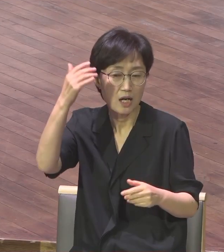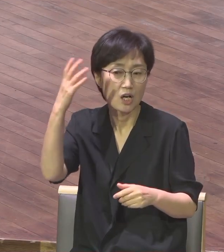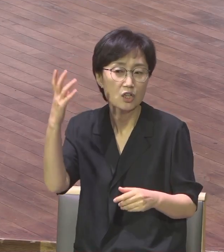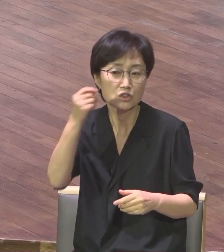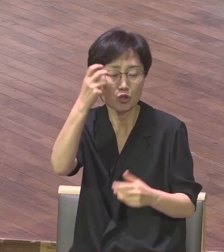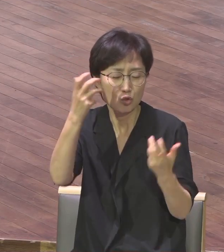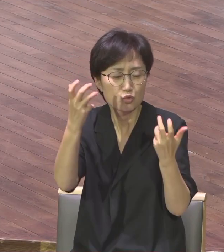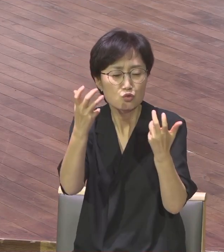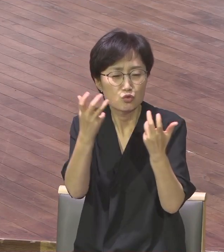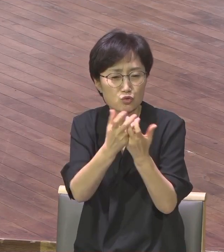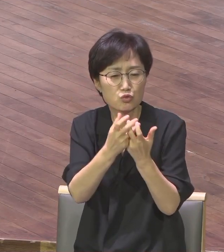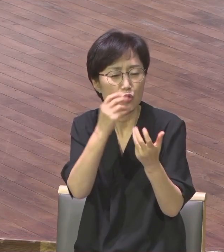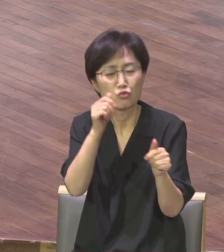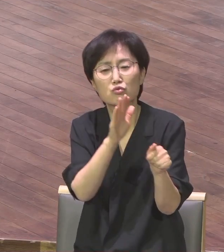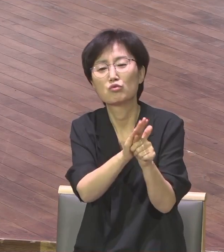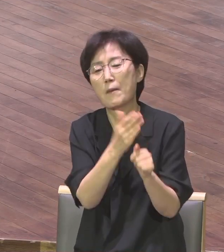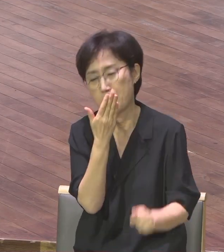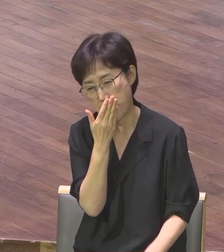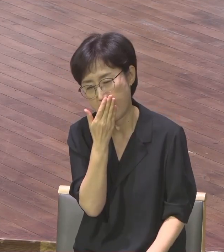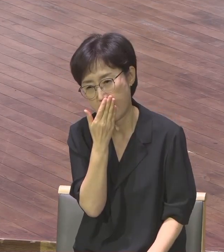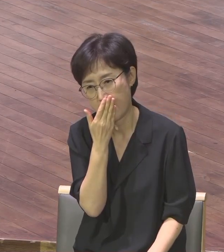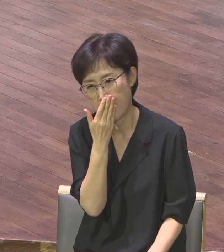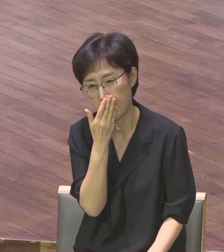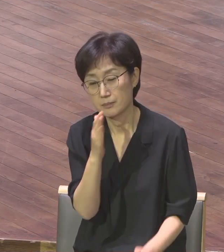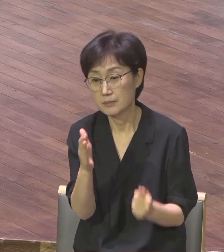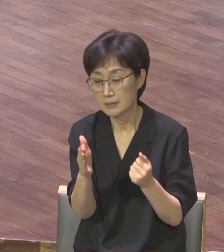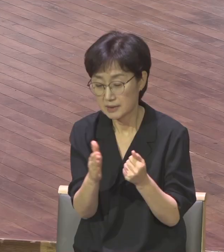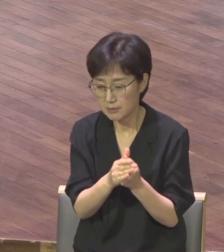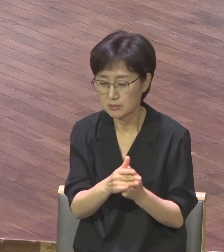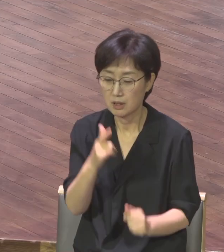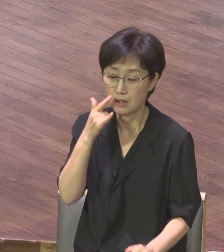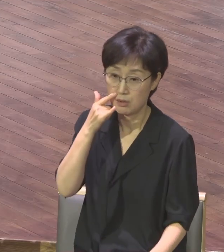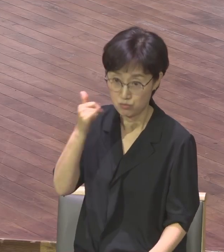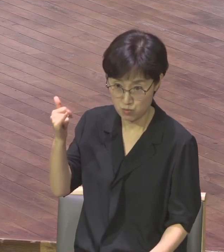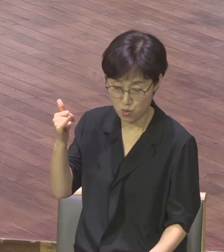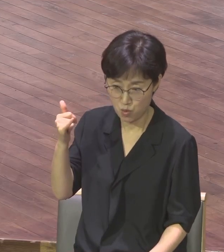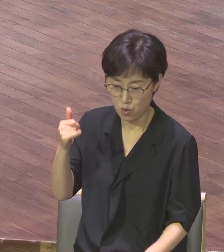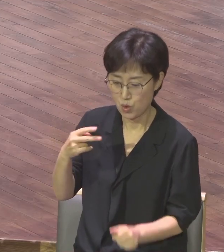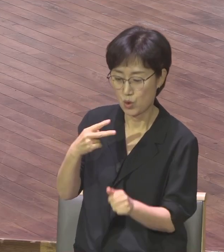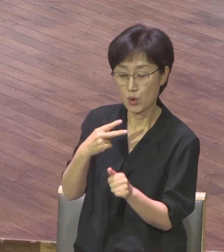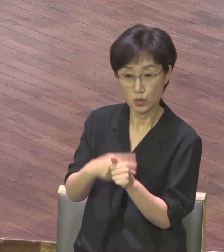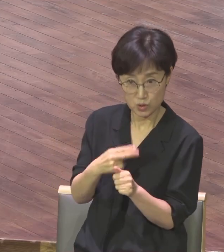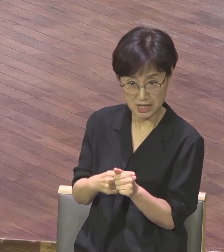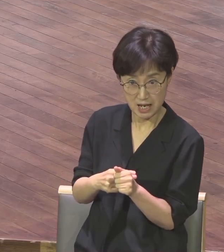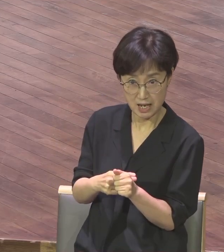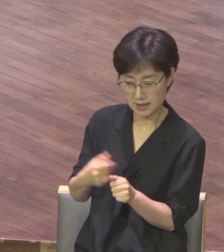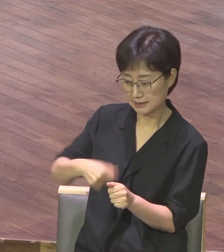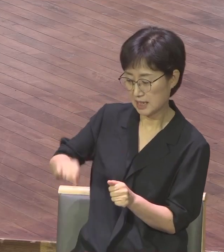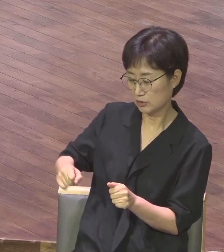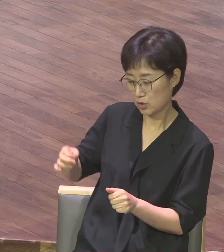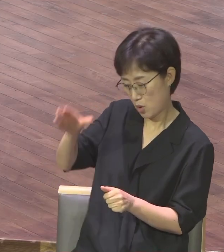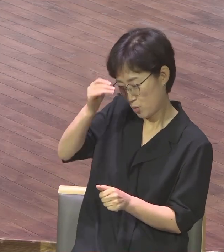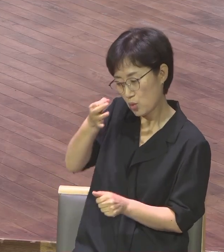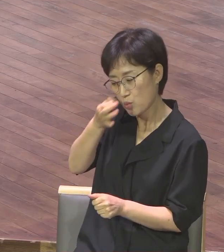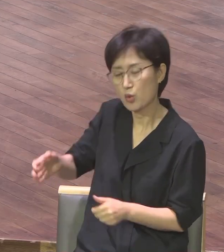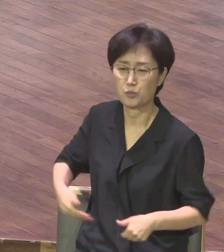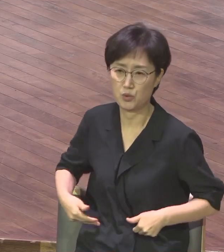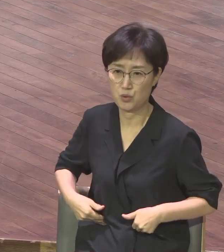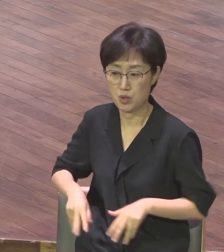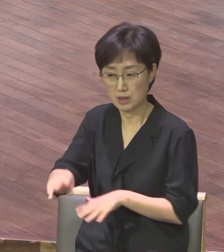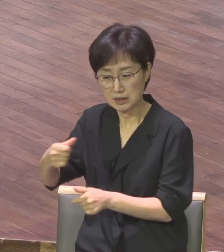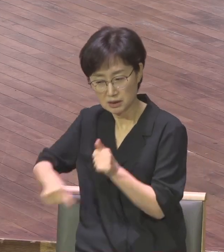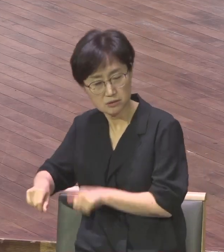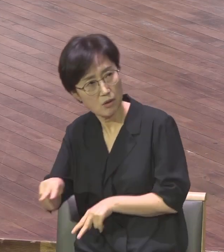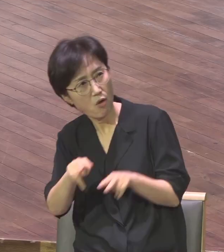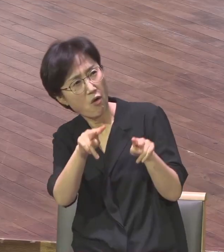그리고 부모와 교사는 다음 세대의 본이 돼야 된다. 저 선생님처럼 나도 저렇게